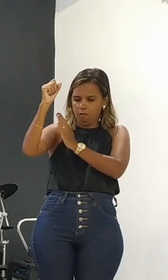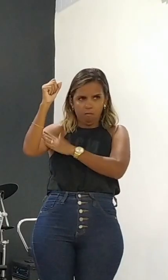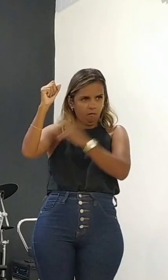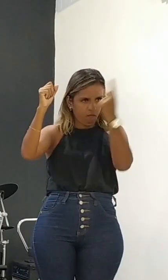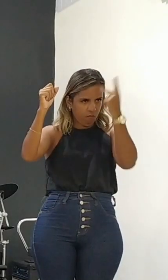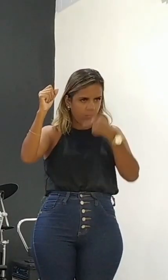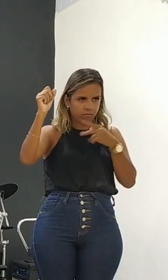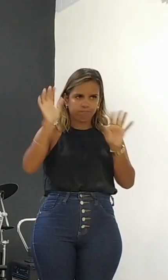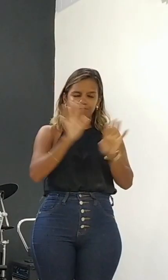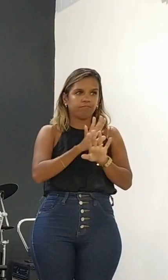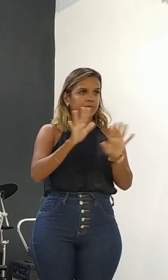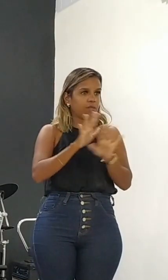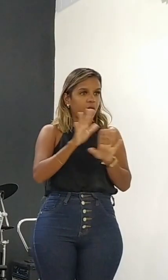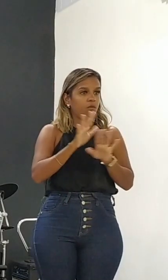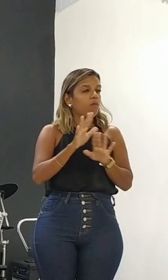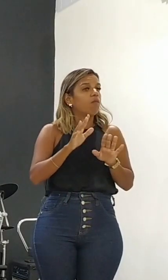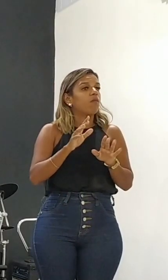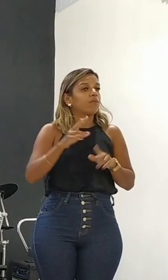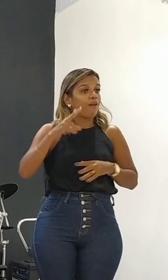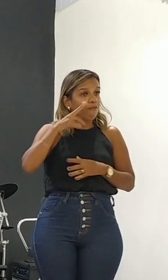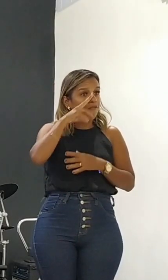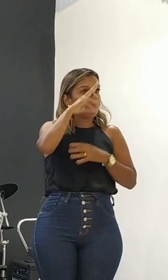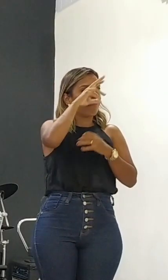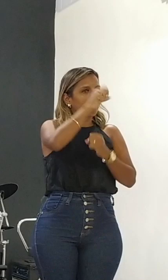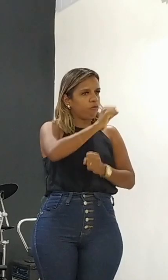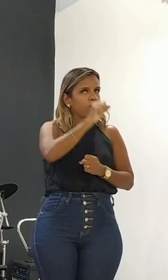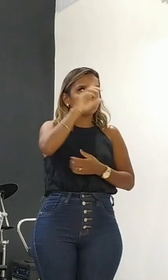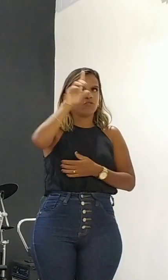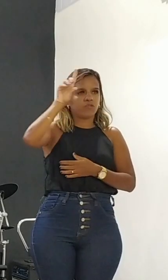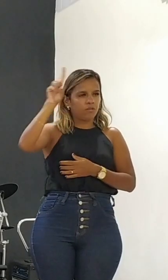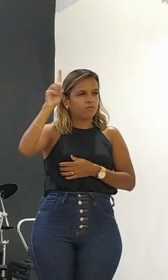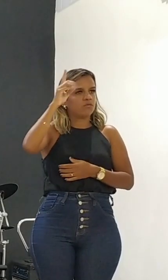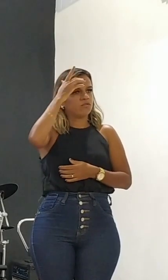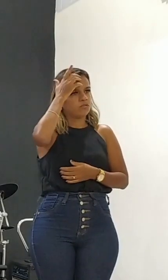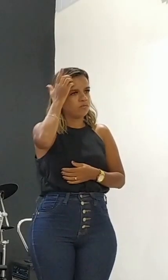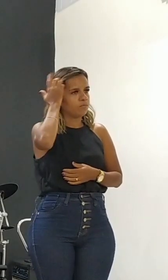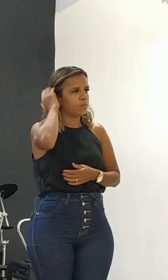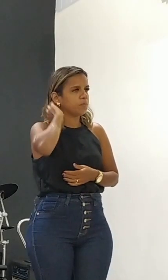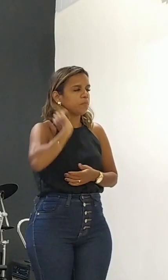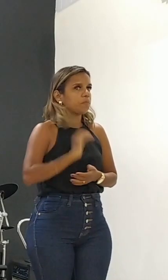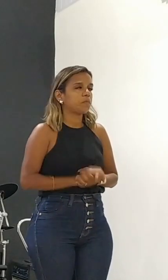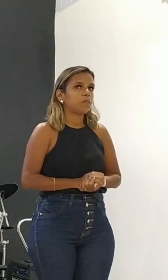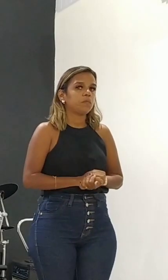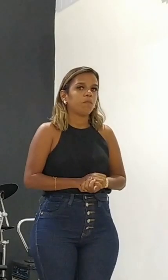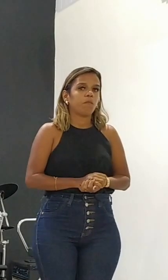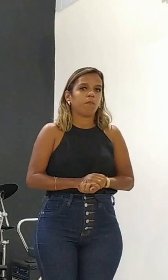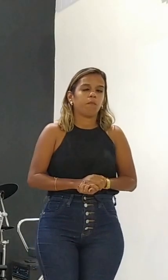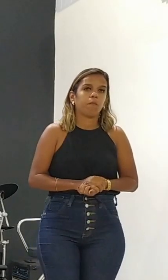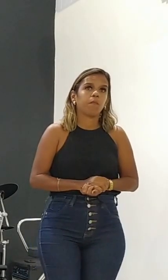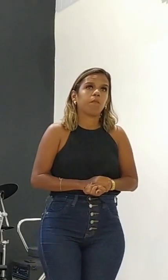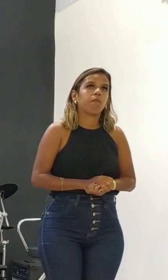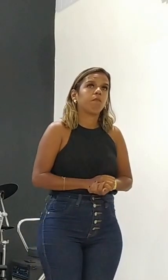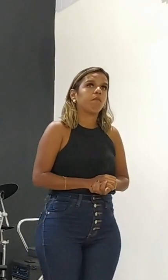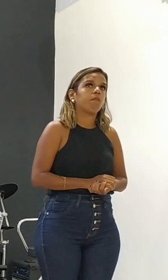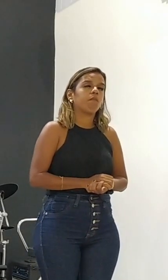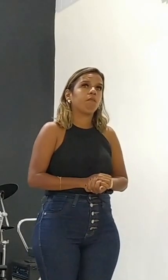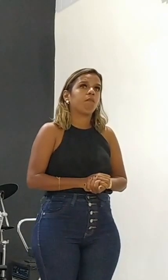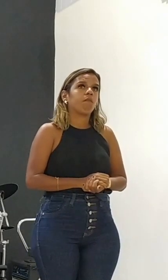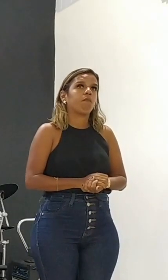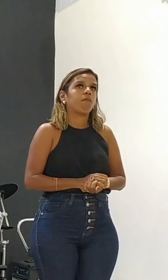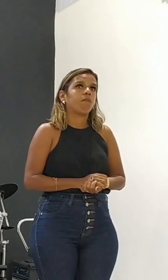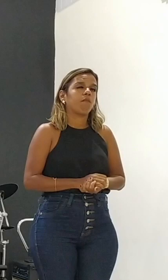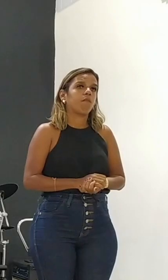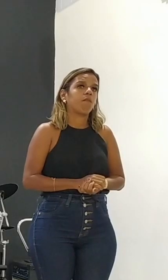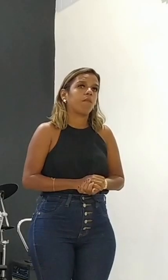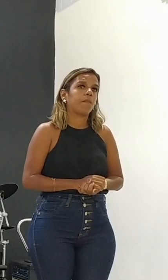na força de Deus, e o recurso quem vai dar é Ele, como deu também para Neemias. Veja o que Neemias faz quando ele